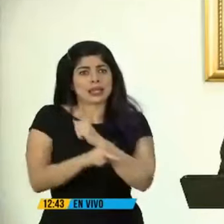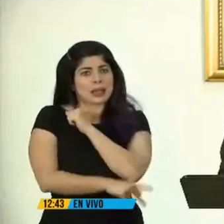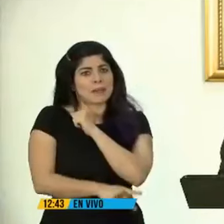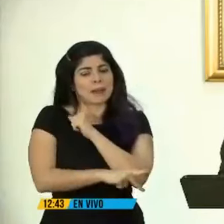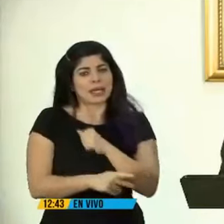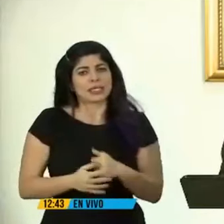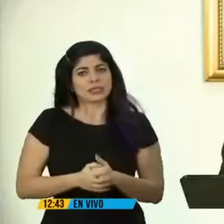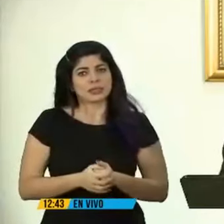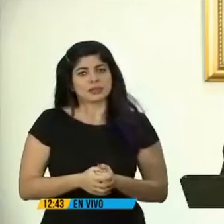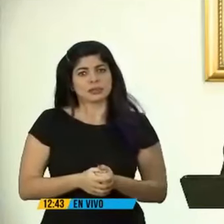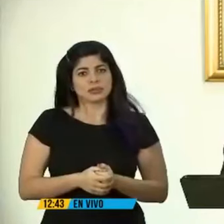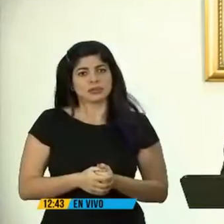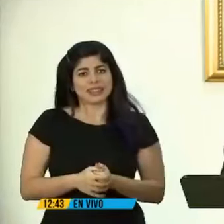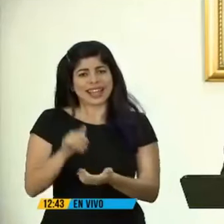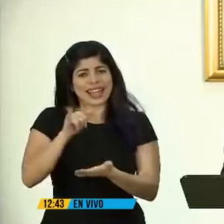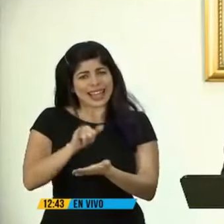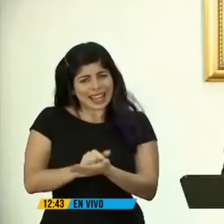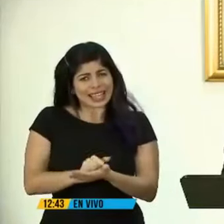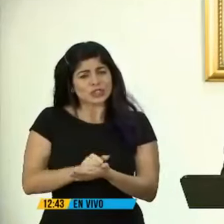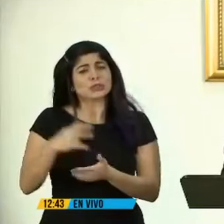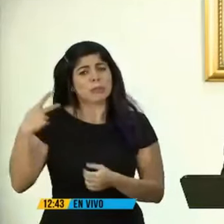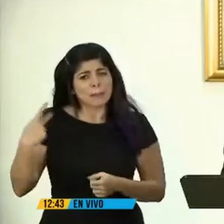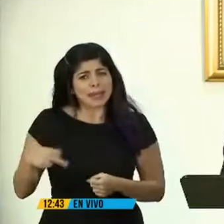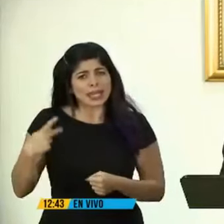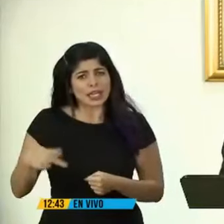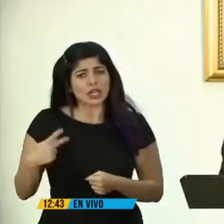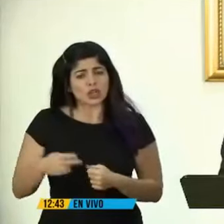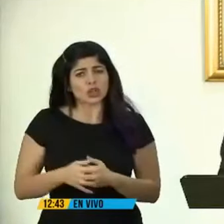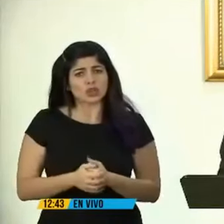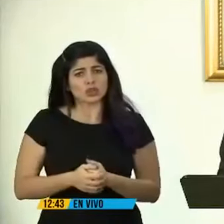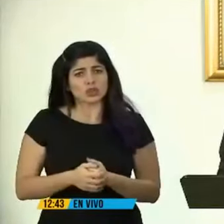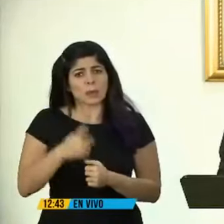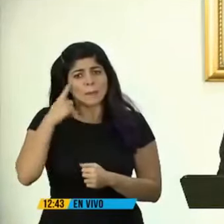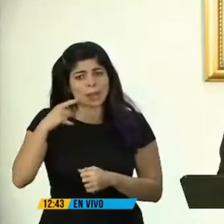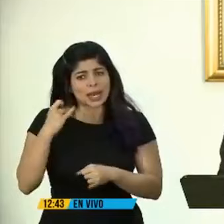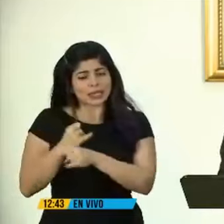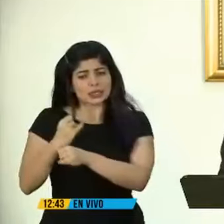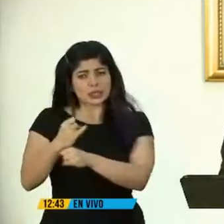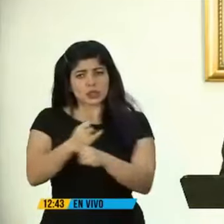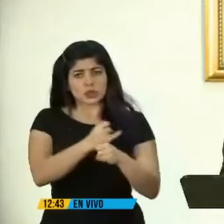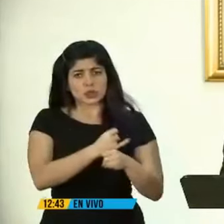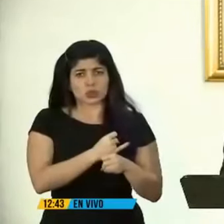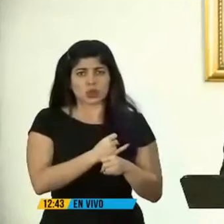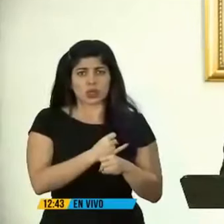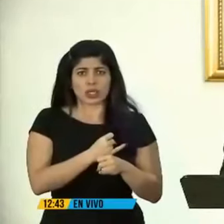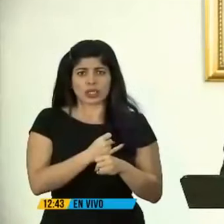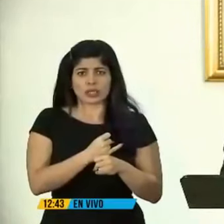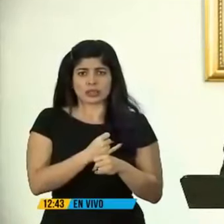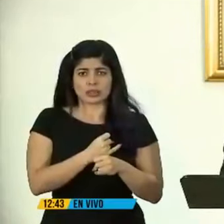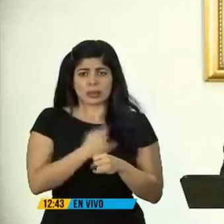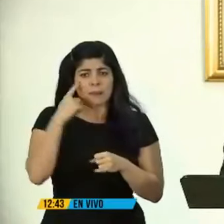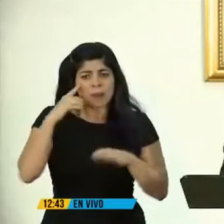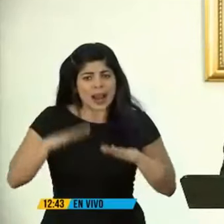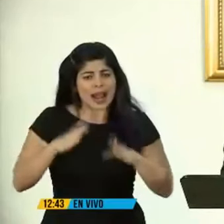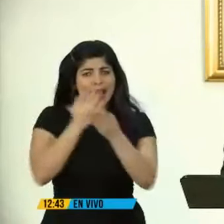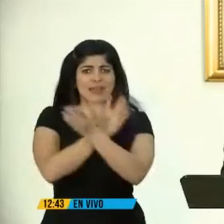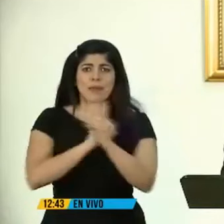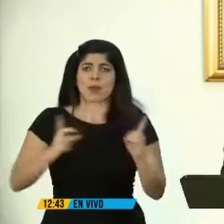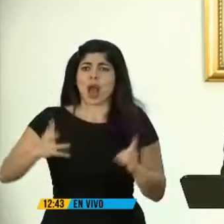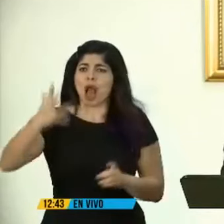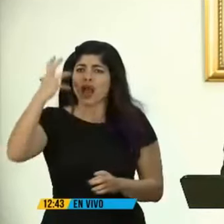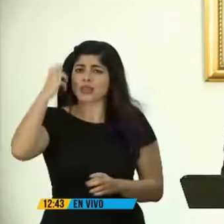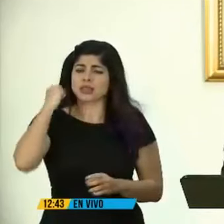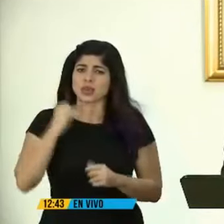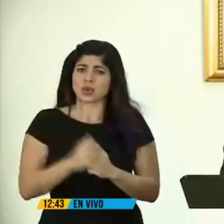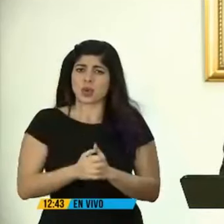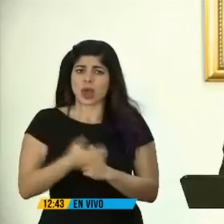República. Esto es peligroso a la institucionalidad, a esa democracia antigua de la